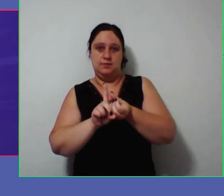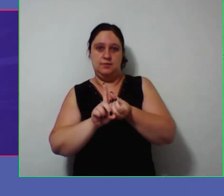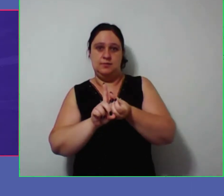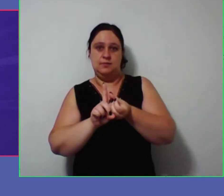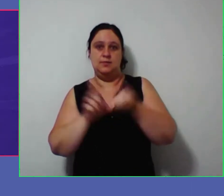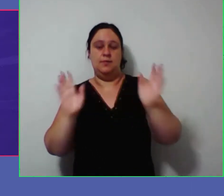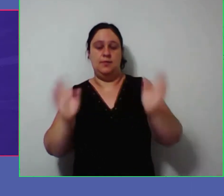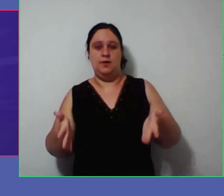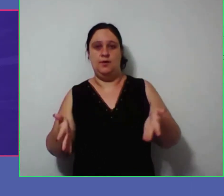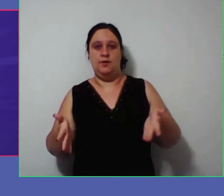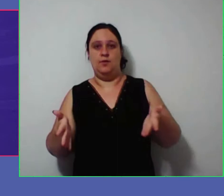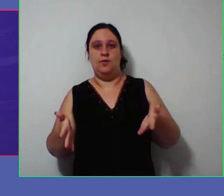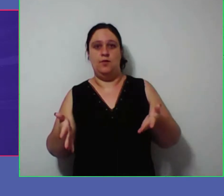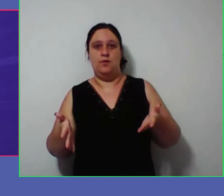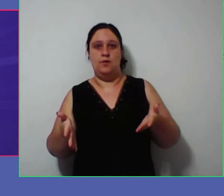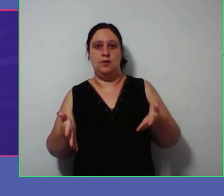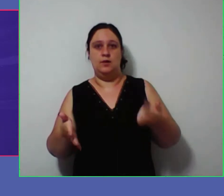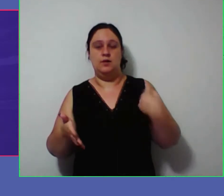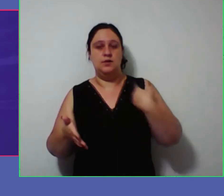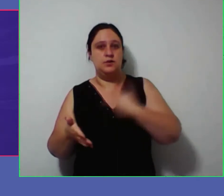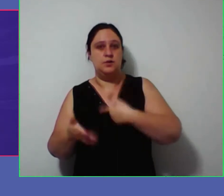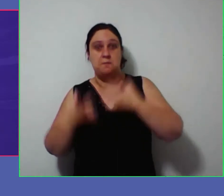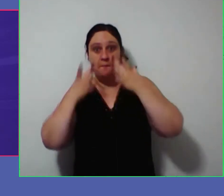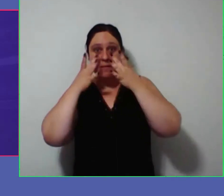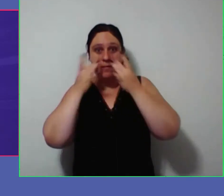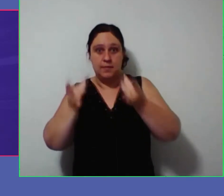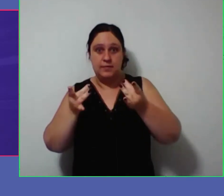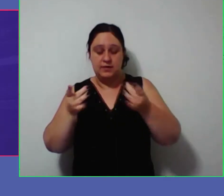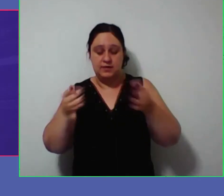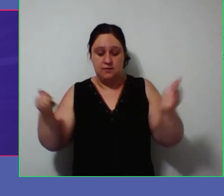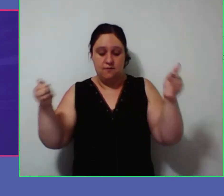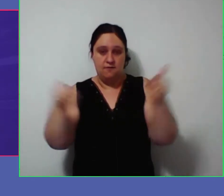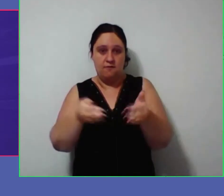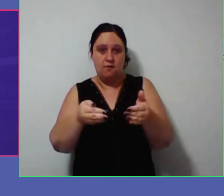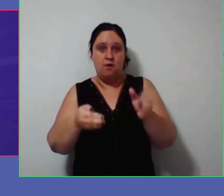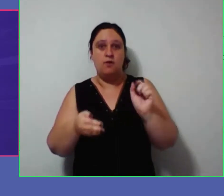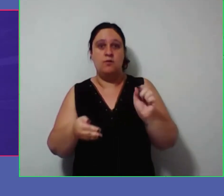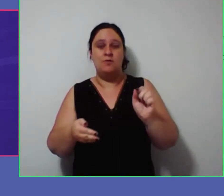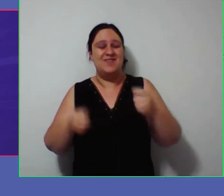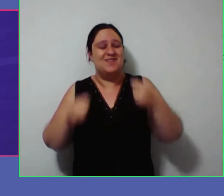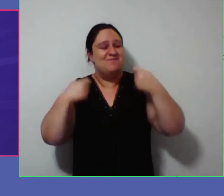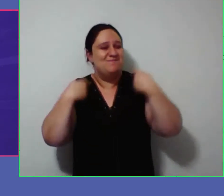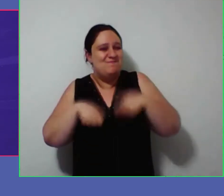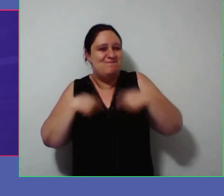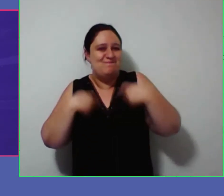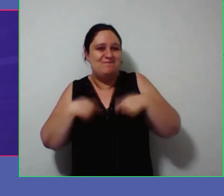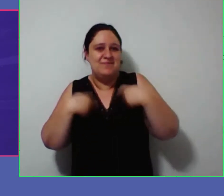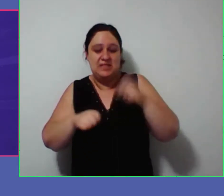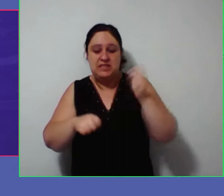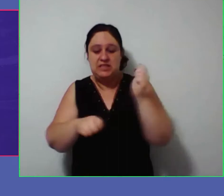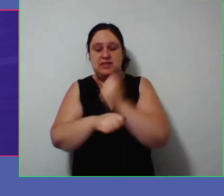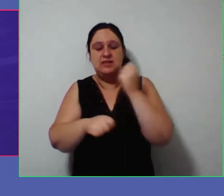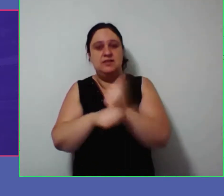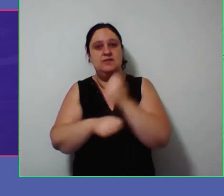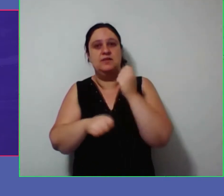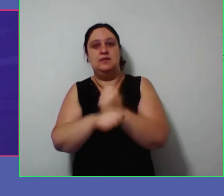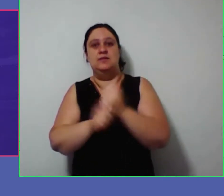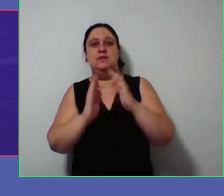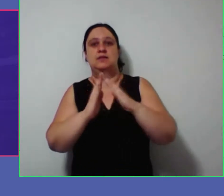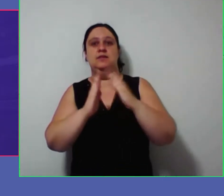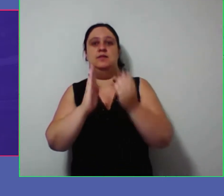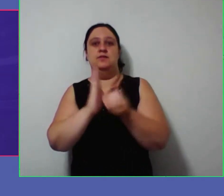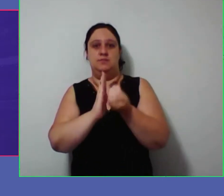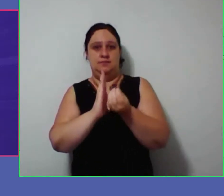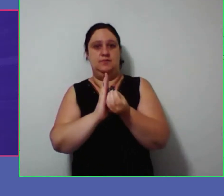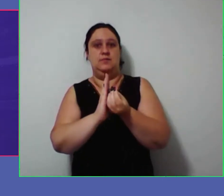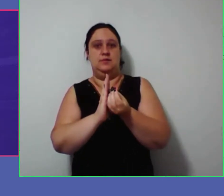nossa atenção, nosso foco para essa necessidade da edificação da igreja. Então hoje eu vou